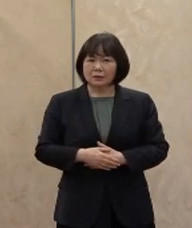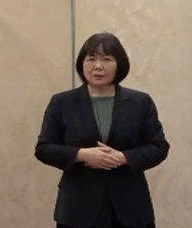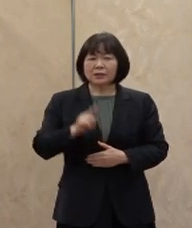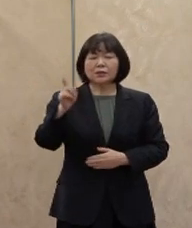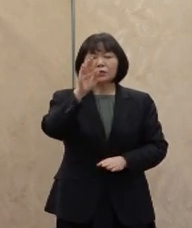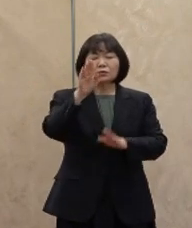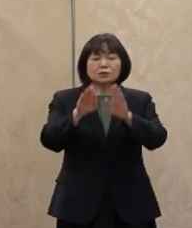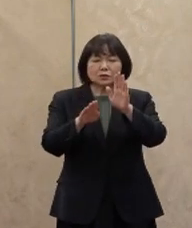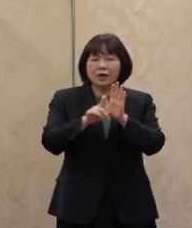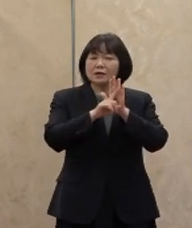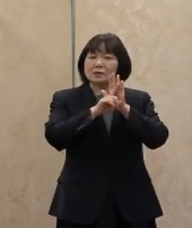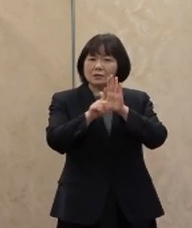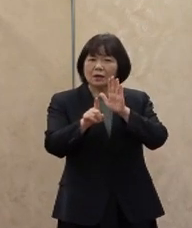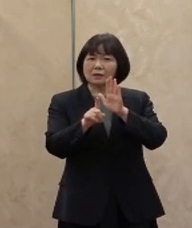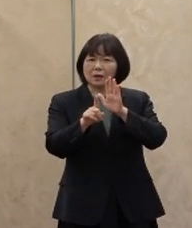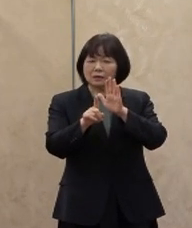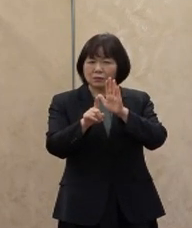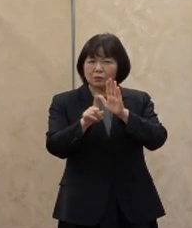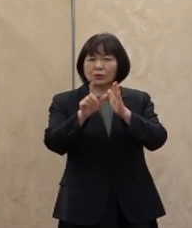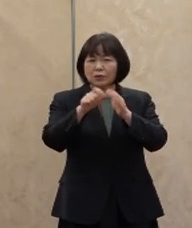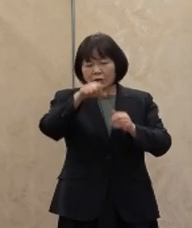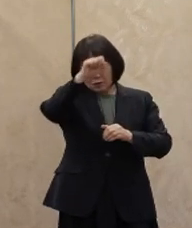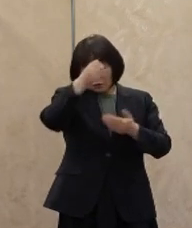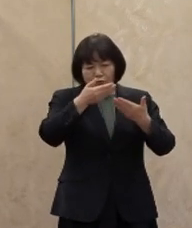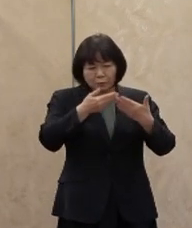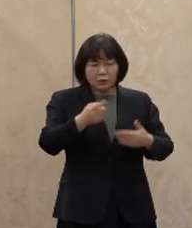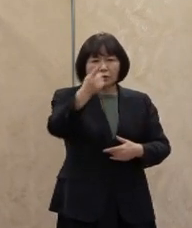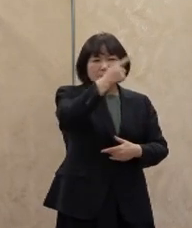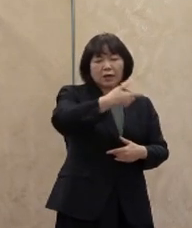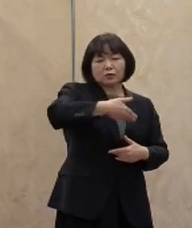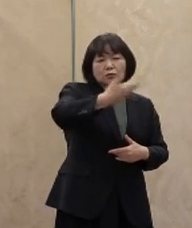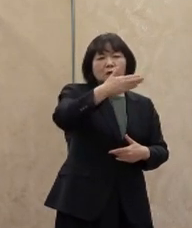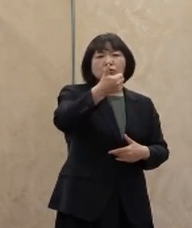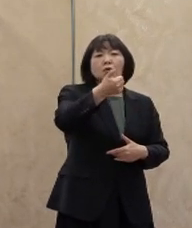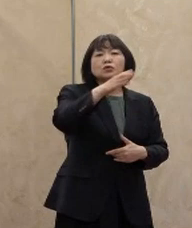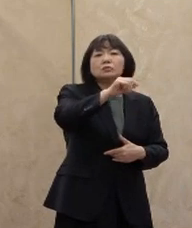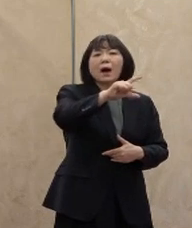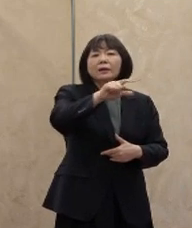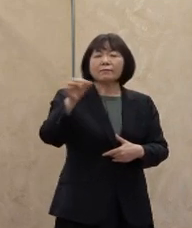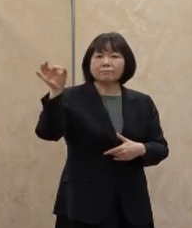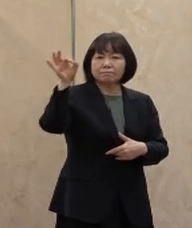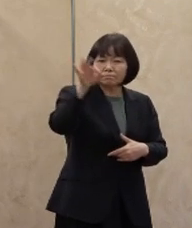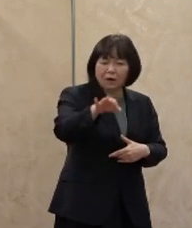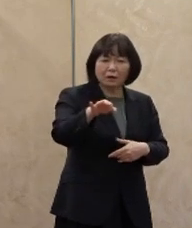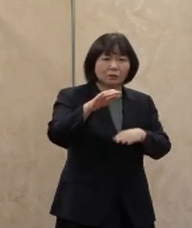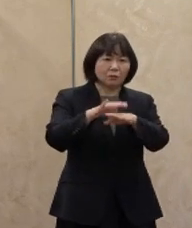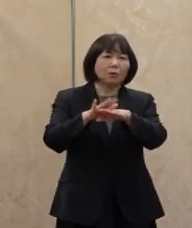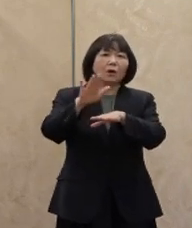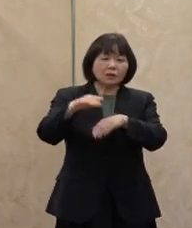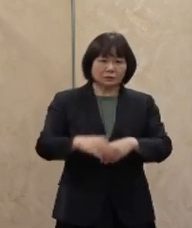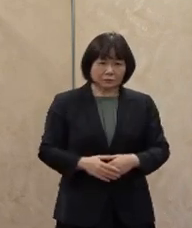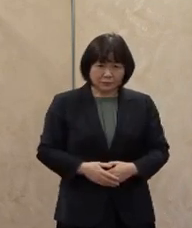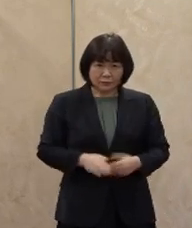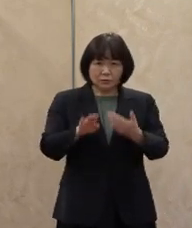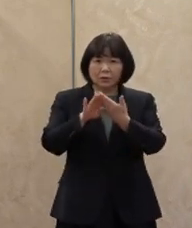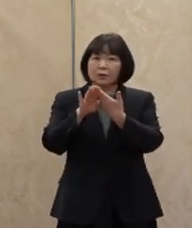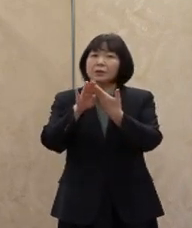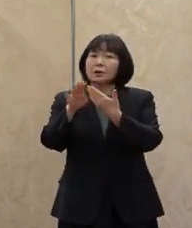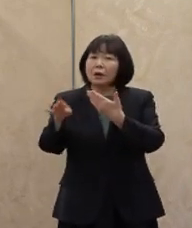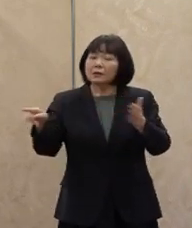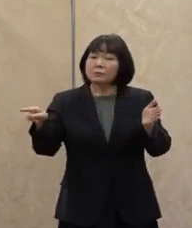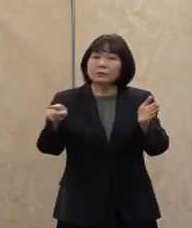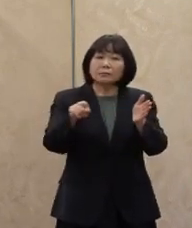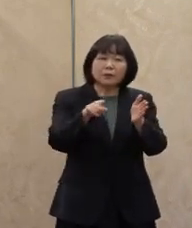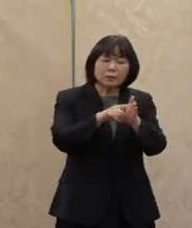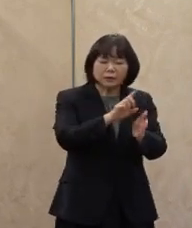緊急事態宣言下において、重症病床であれば1950万円ということの支援策、それ以外にもこれまで